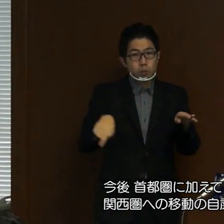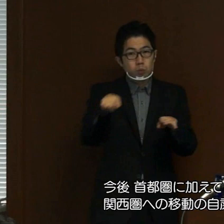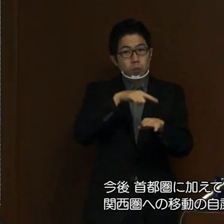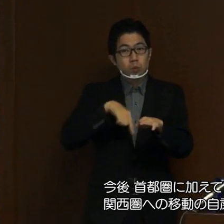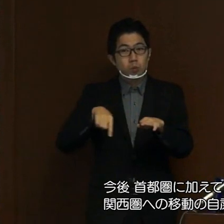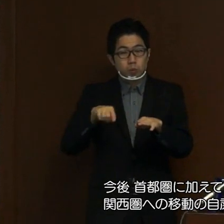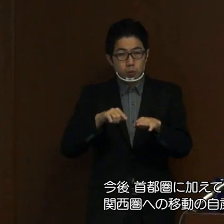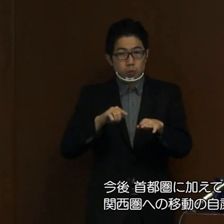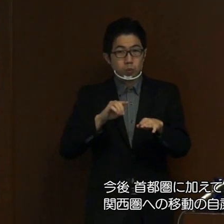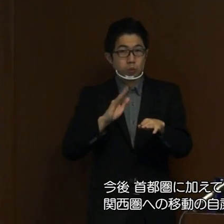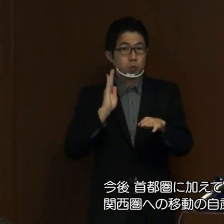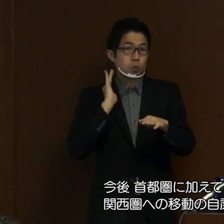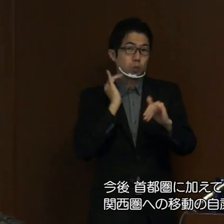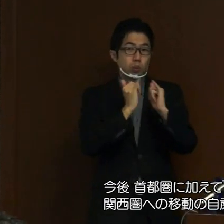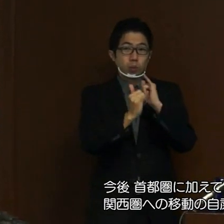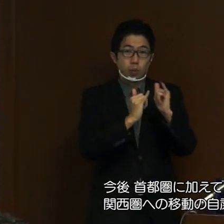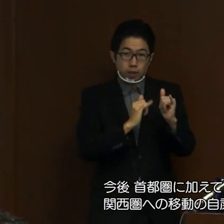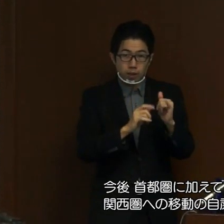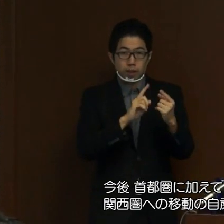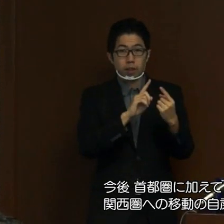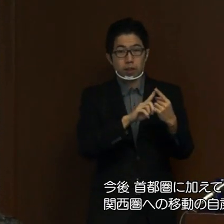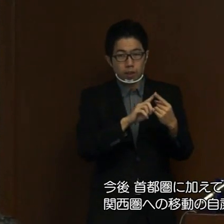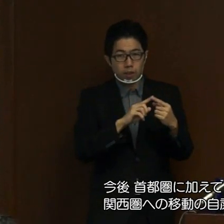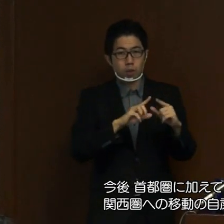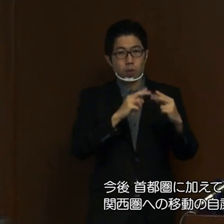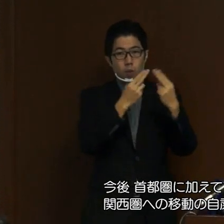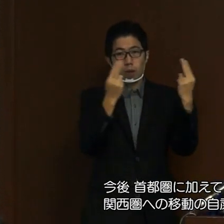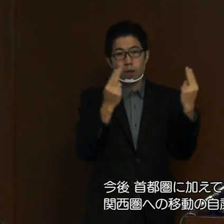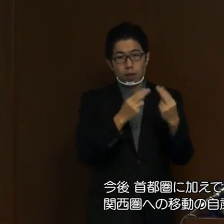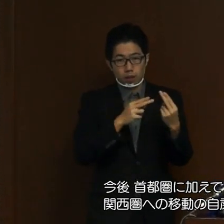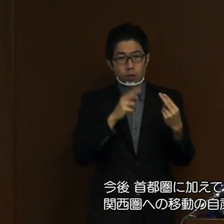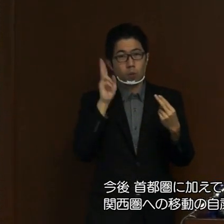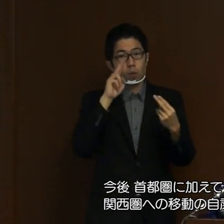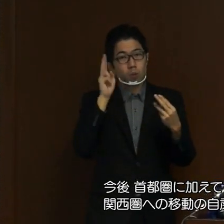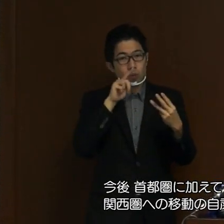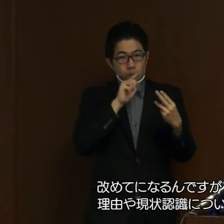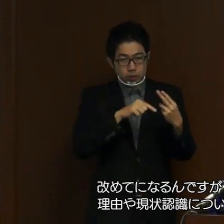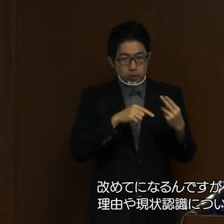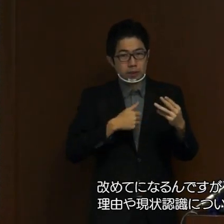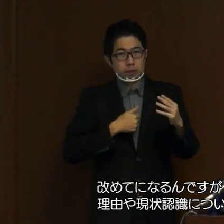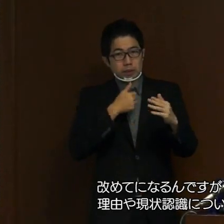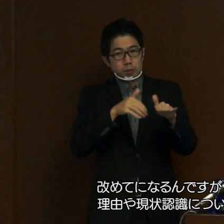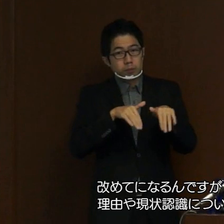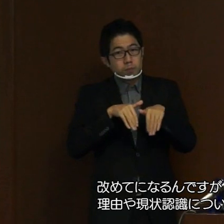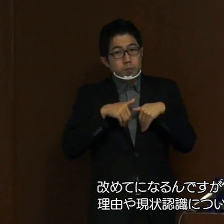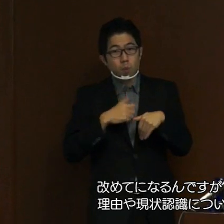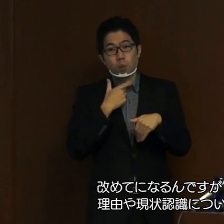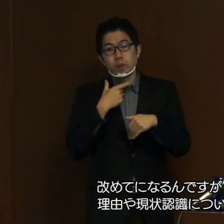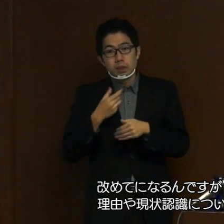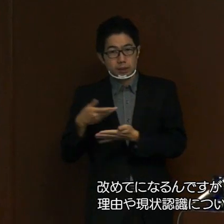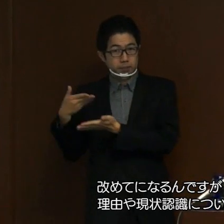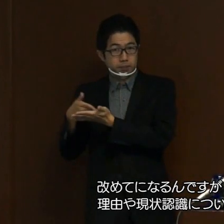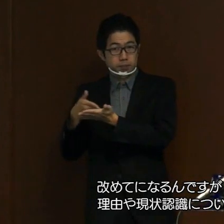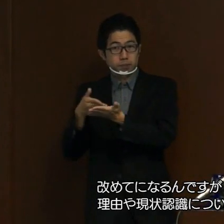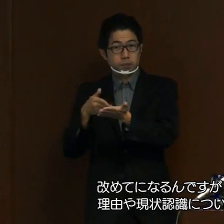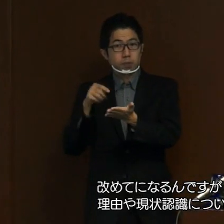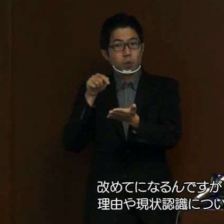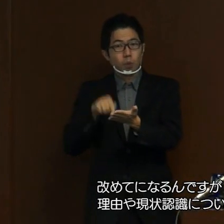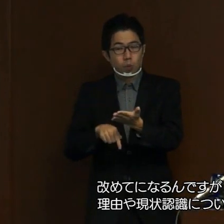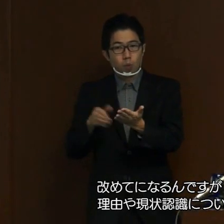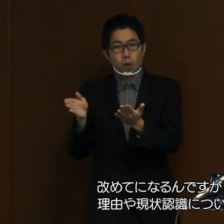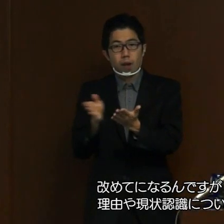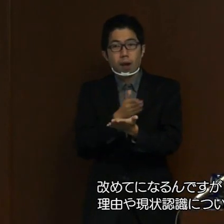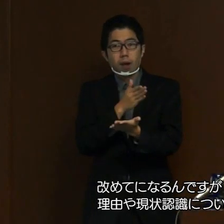えて北海道中京圏関西圏への移動の自粛を要請されました。改めてになるんですが、この判断に至